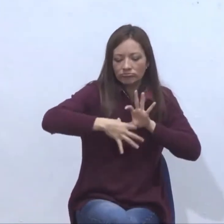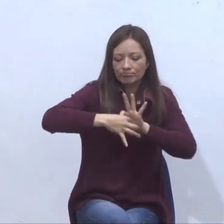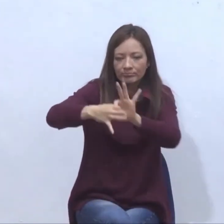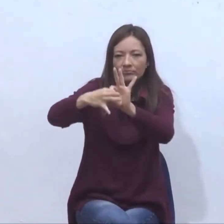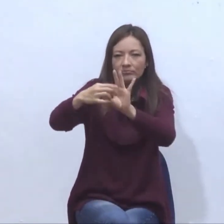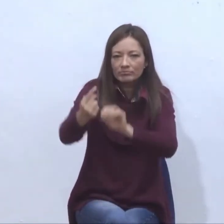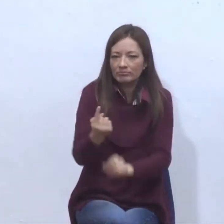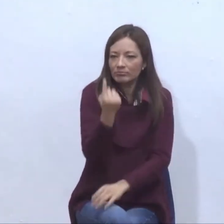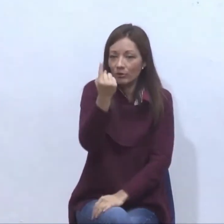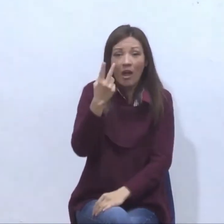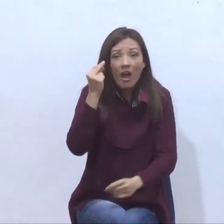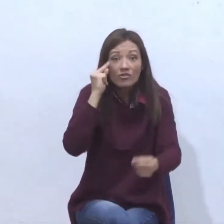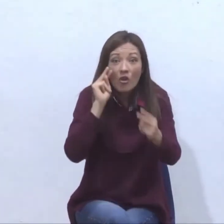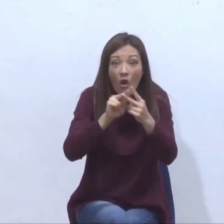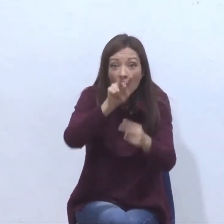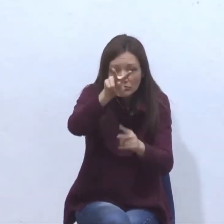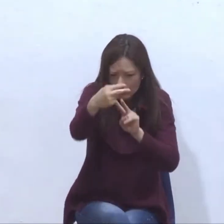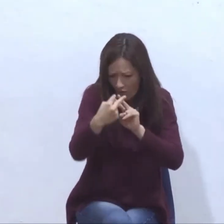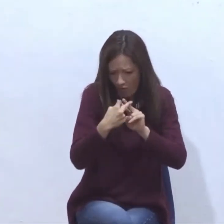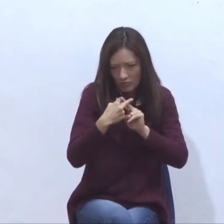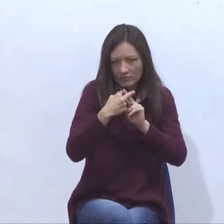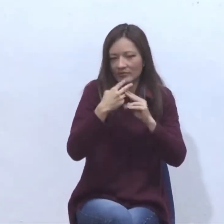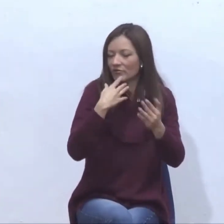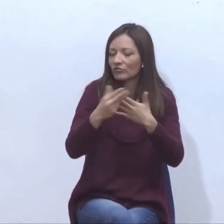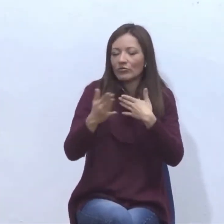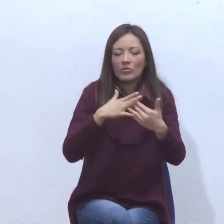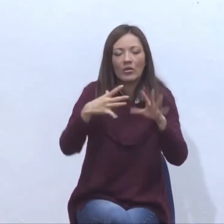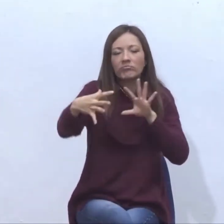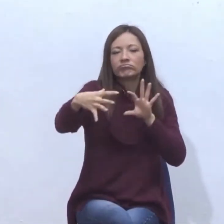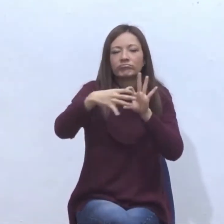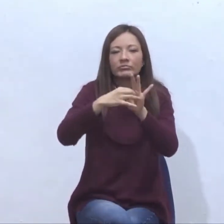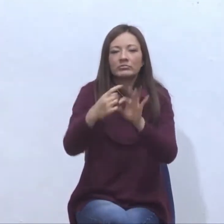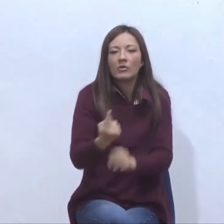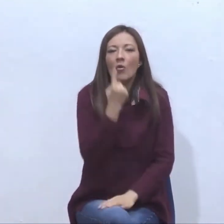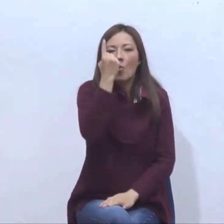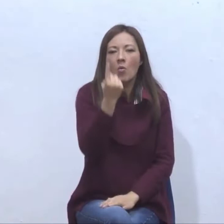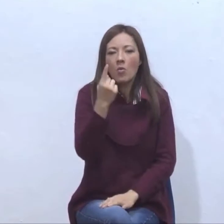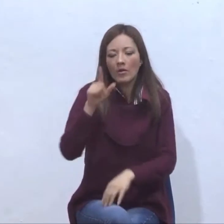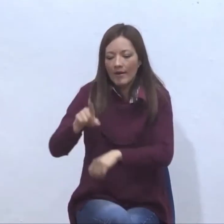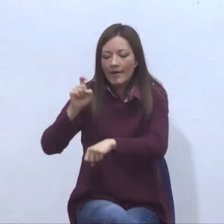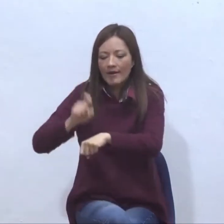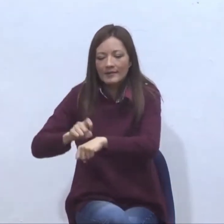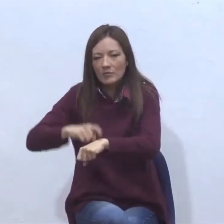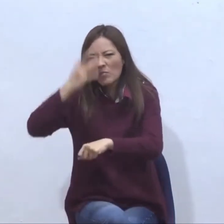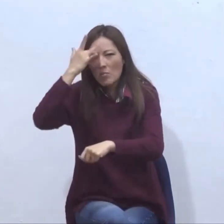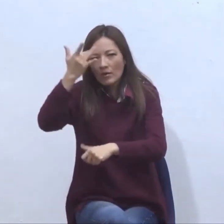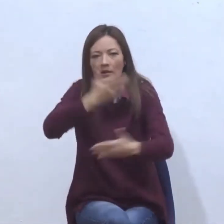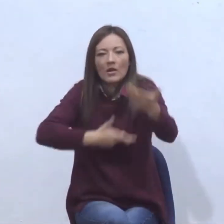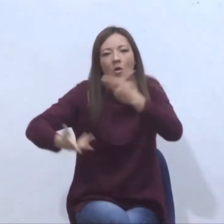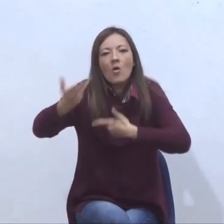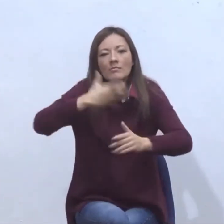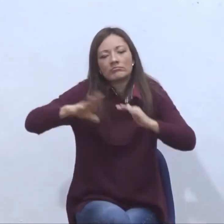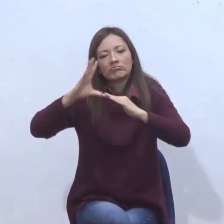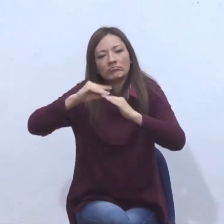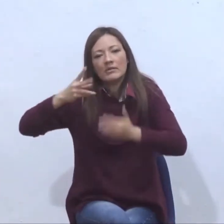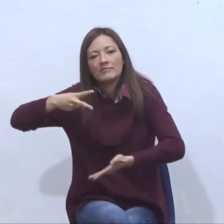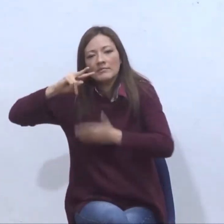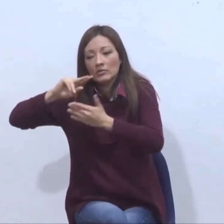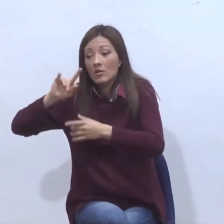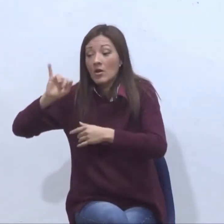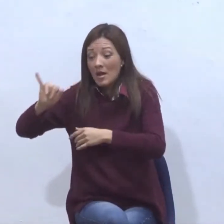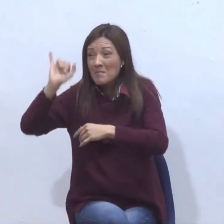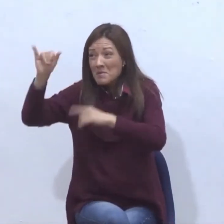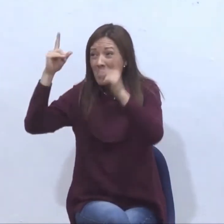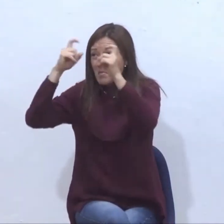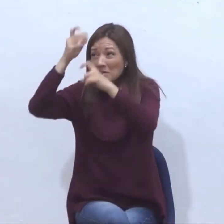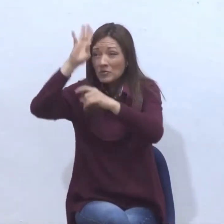sí, aunque yo no lo conozca a usted y yo fuésemos uno. En este momento, si tenemos el mismo pensamiento de Dios, usted